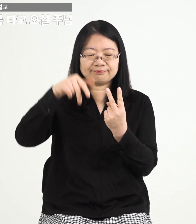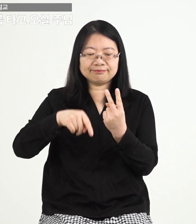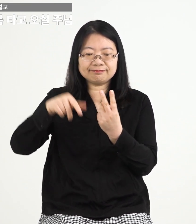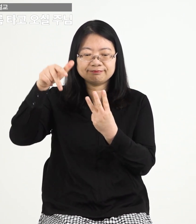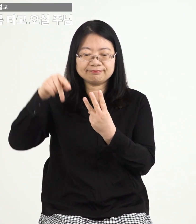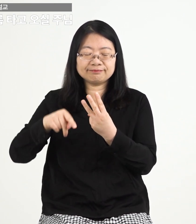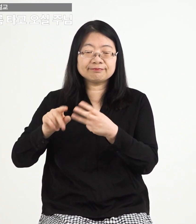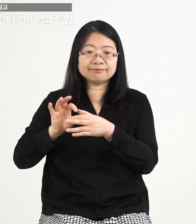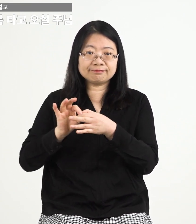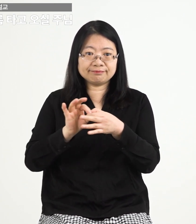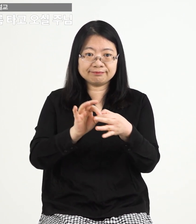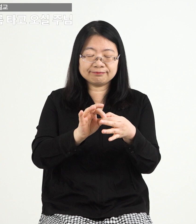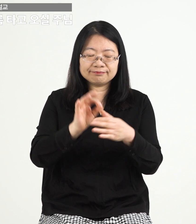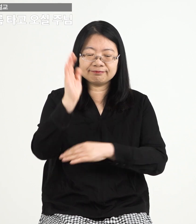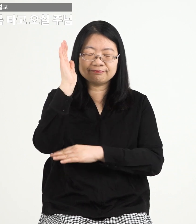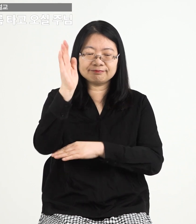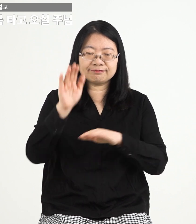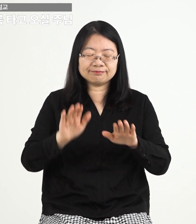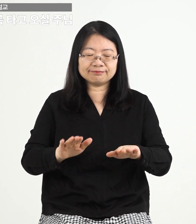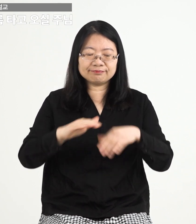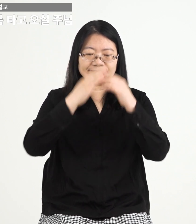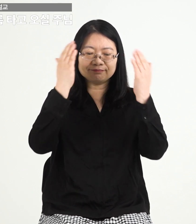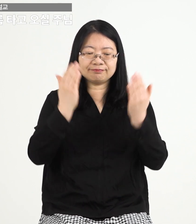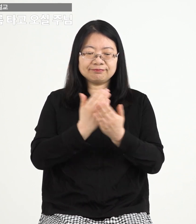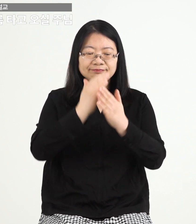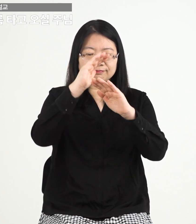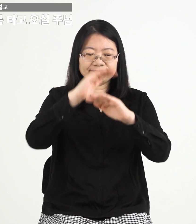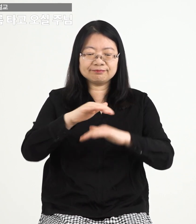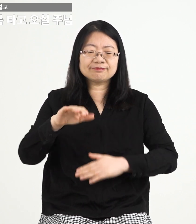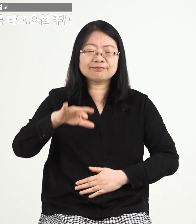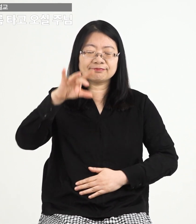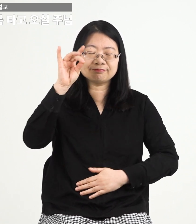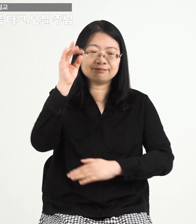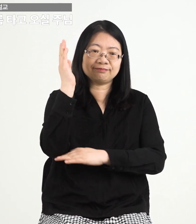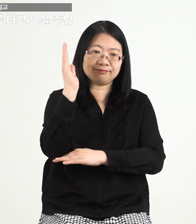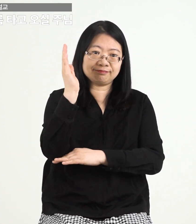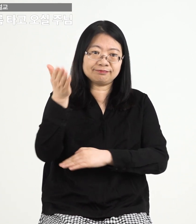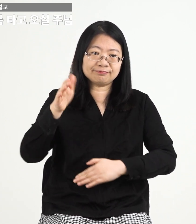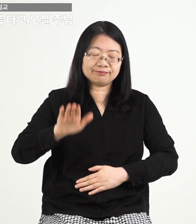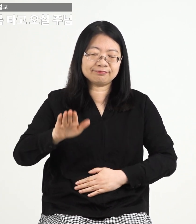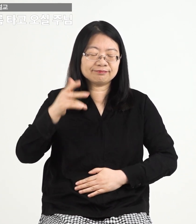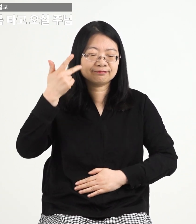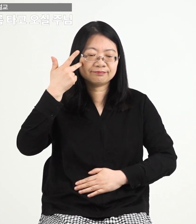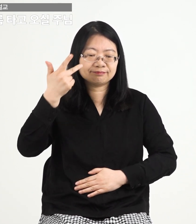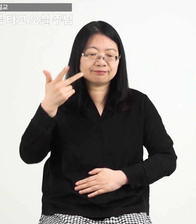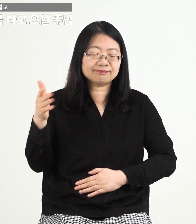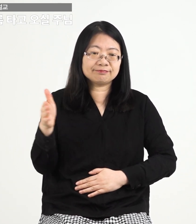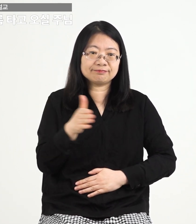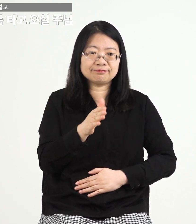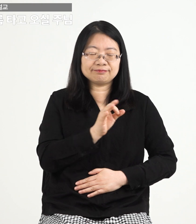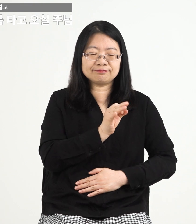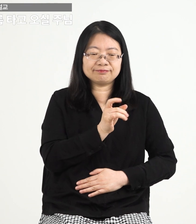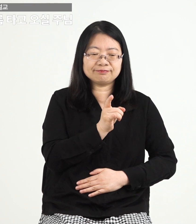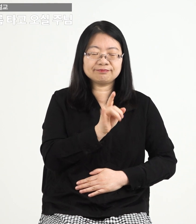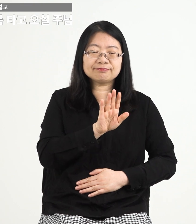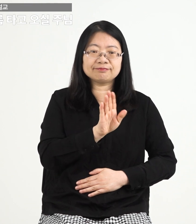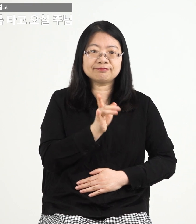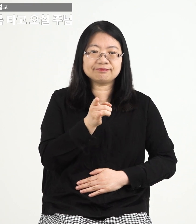오늘은 서론 시간입니다만은 다음 주부터는 에베소 교회에서부터 이제